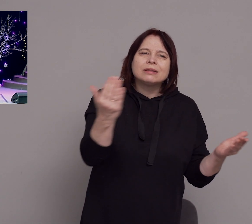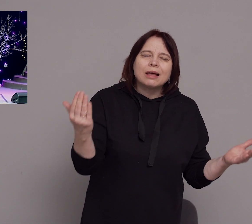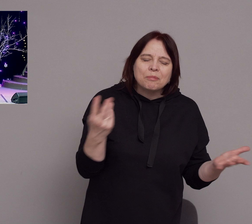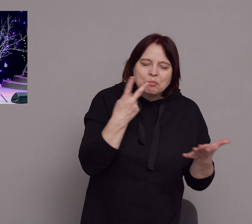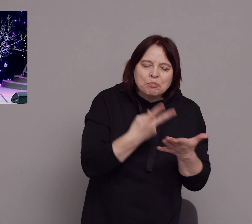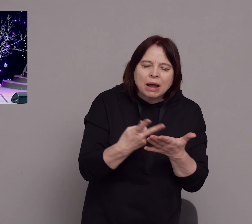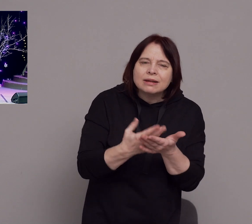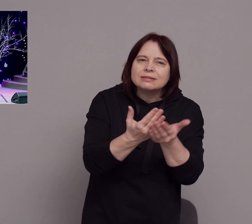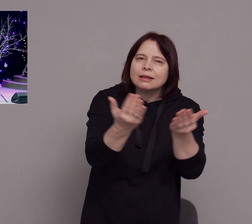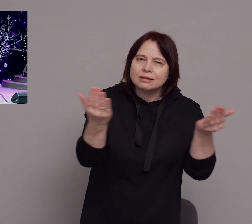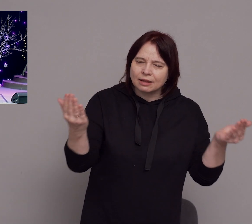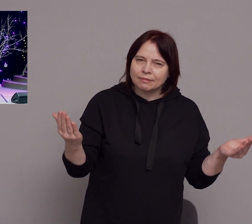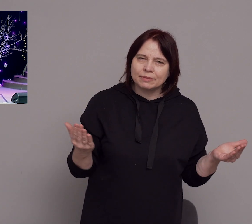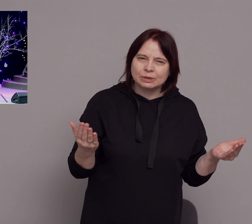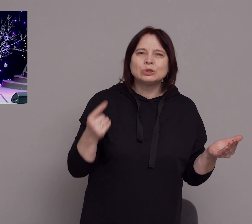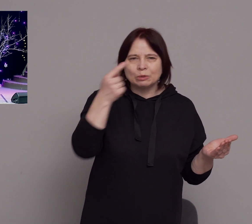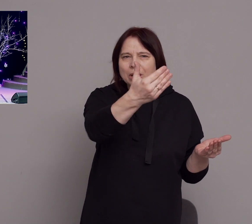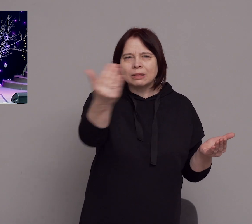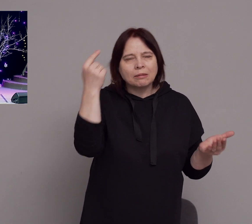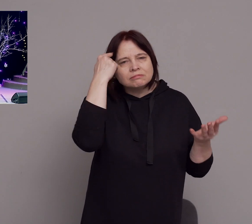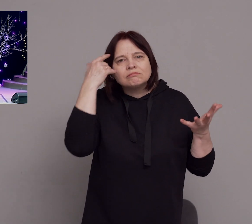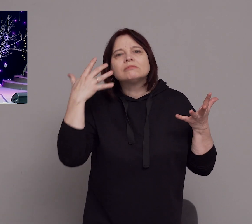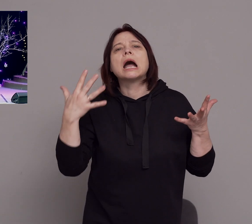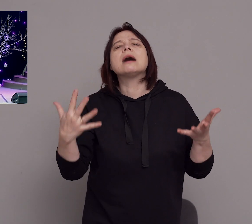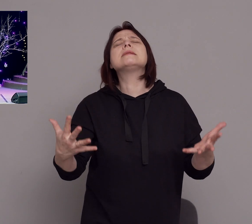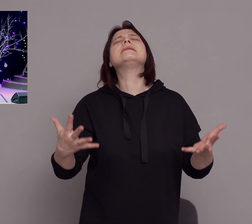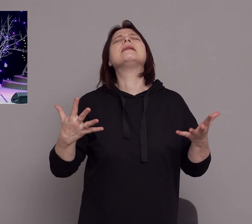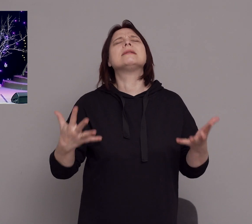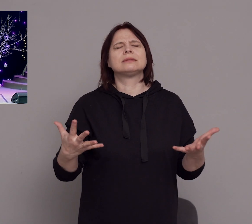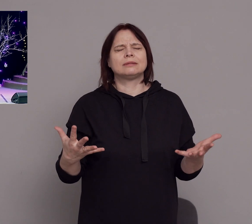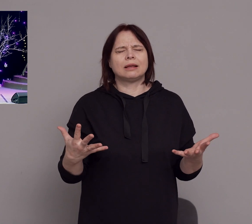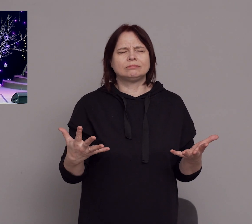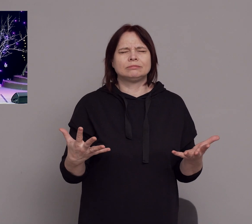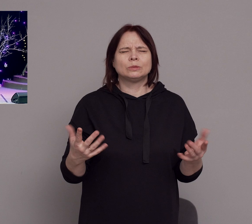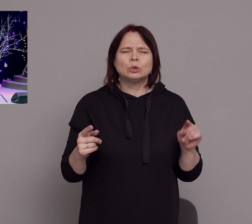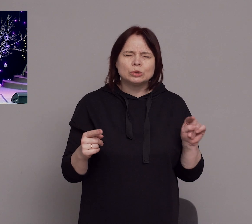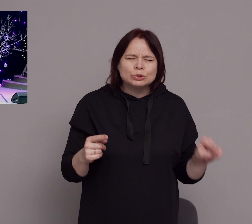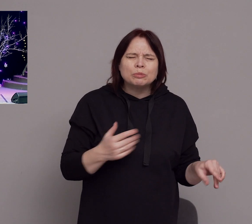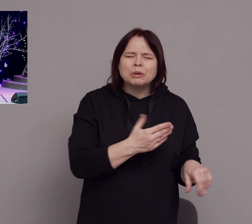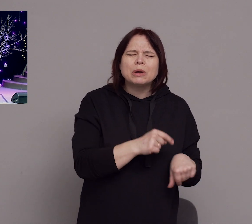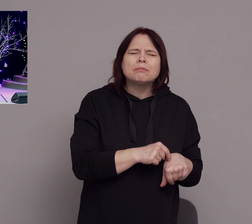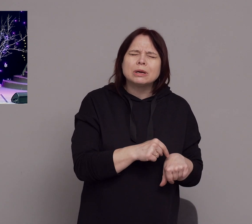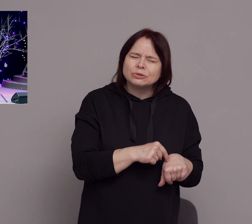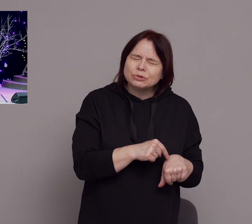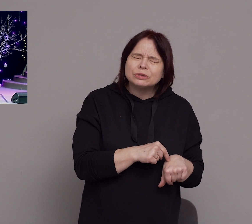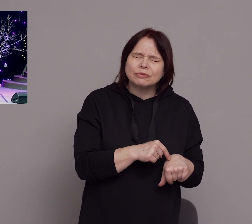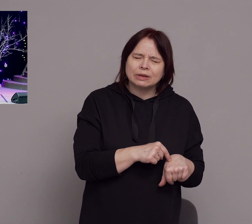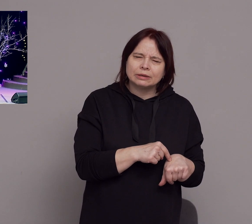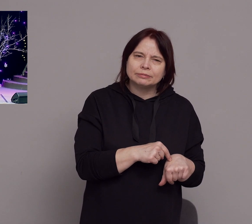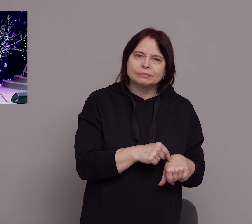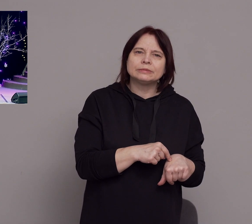означает стать человеком, чтобы на себе прочувствовать, что значит быть человеком, чтобы на себе прочувствовать, каково нам.